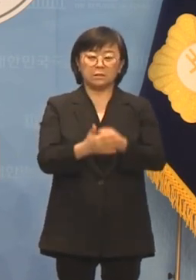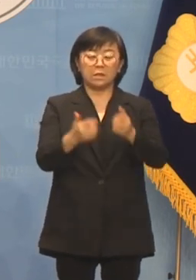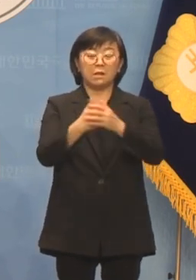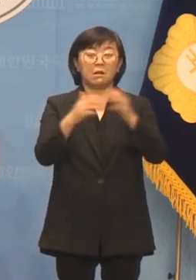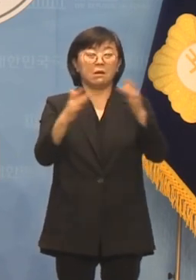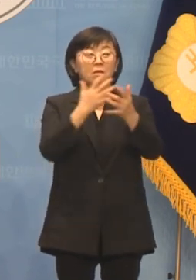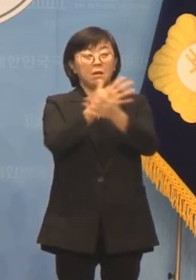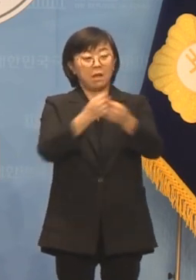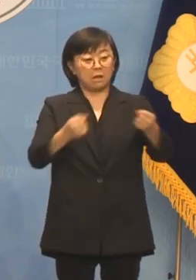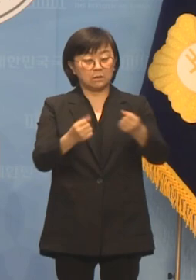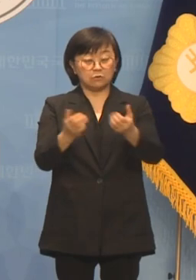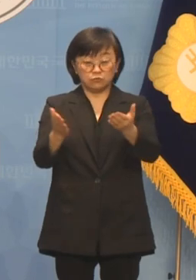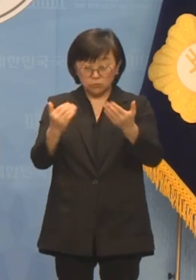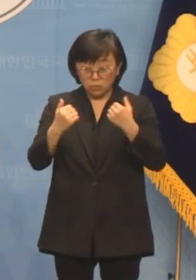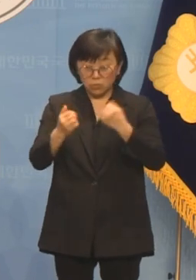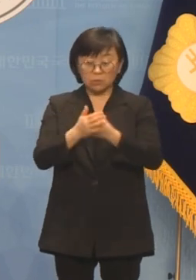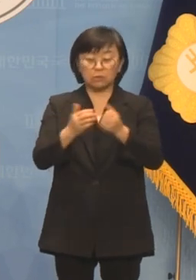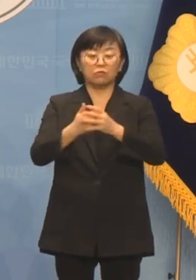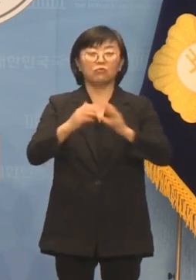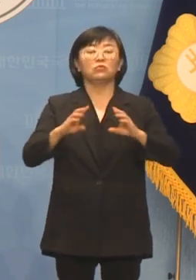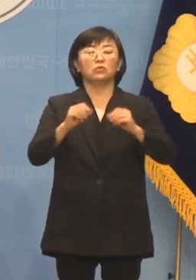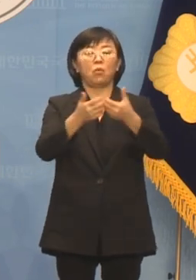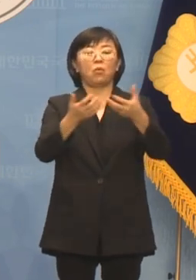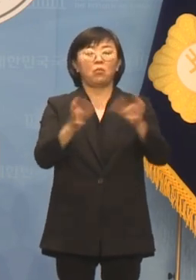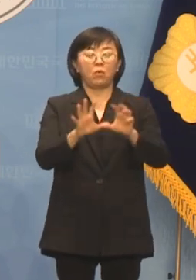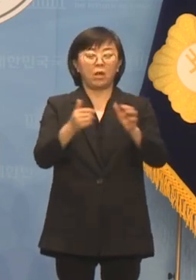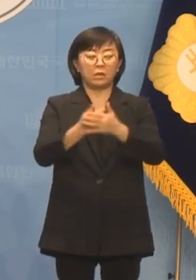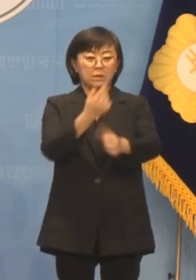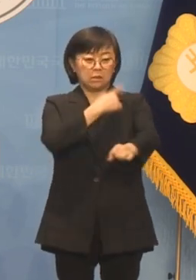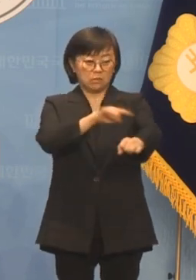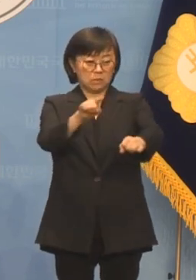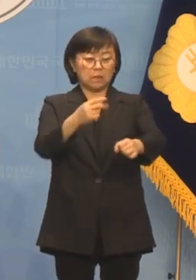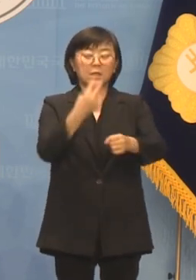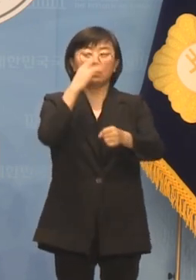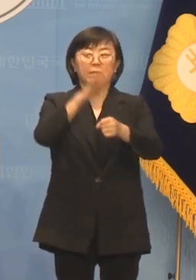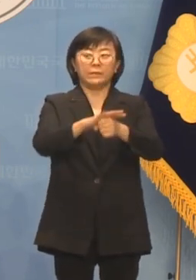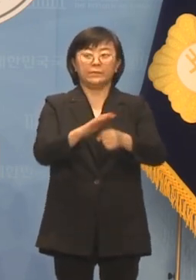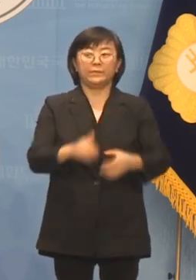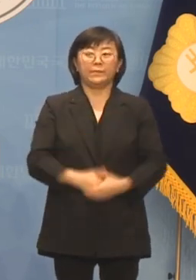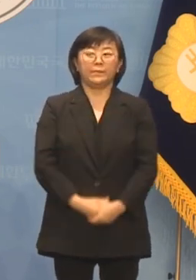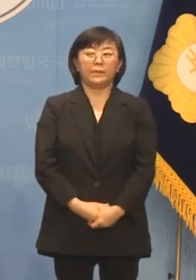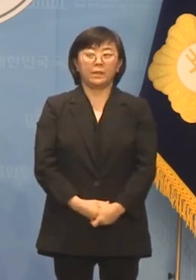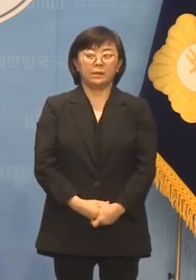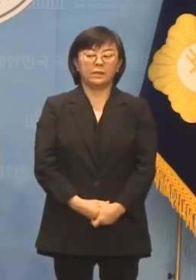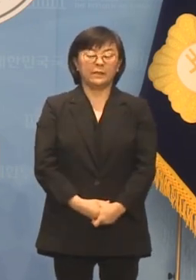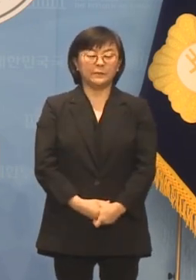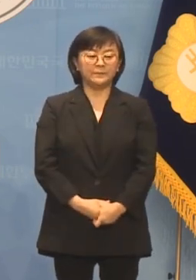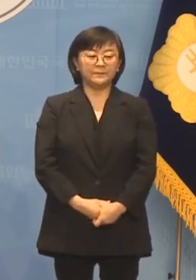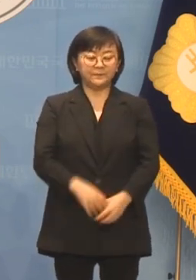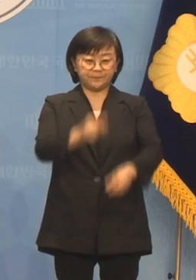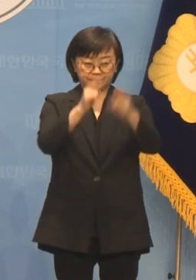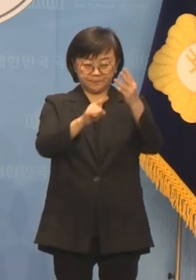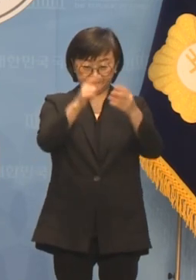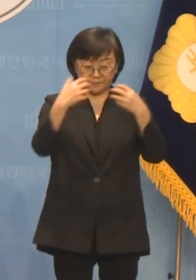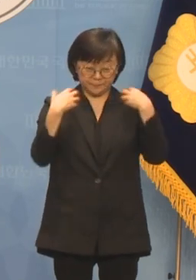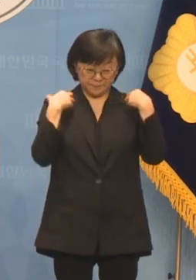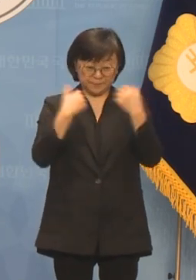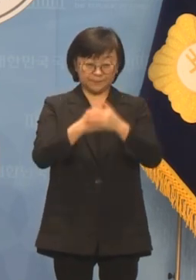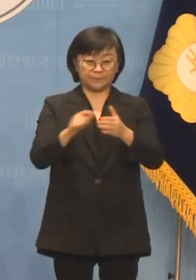온라인 계약을 유도한 국토부의 무능함에 기가 막힙니다. 윤석열